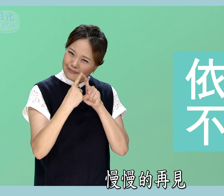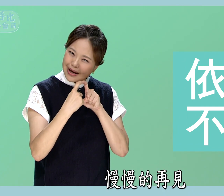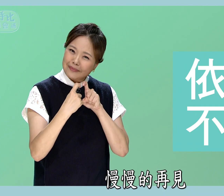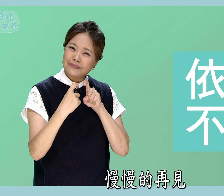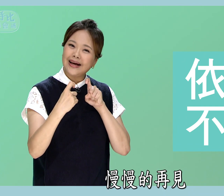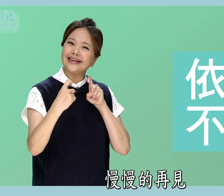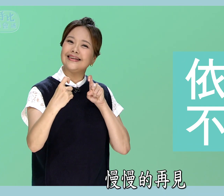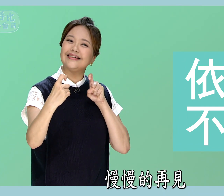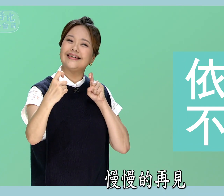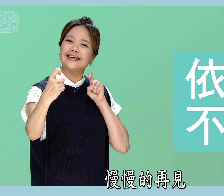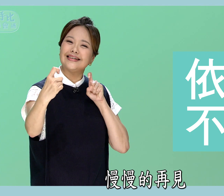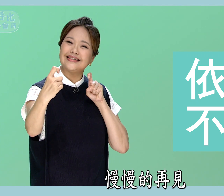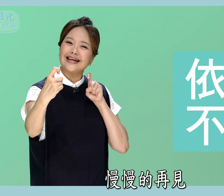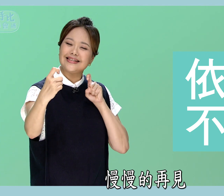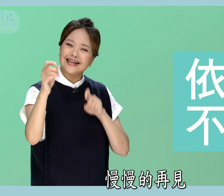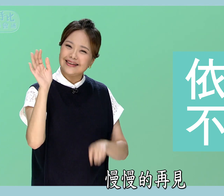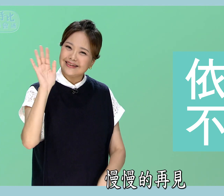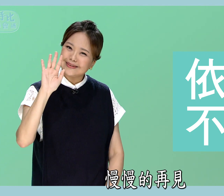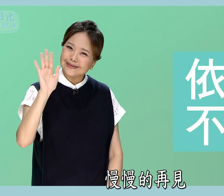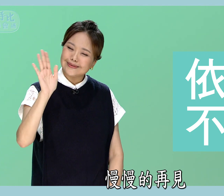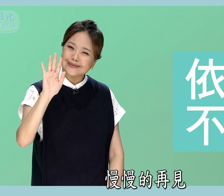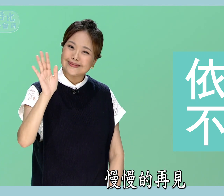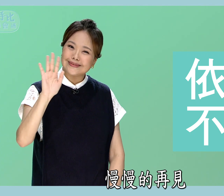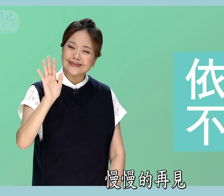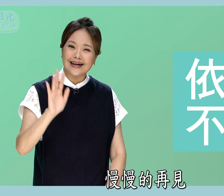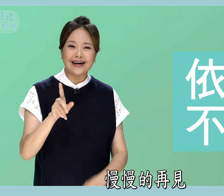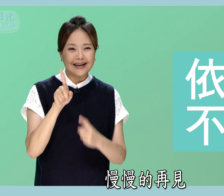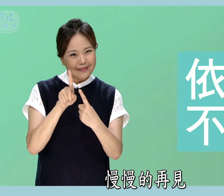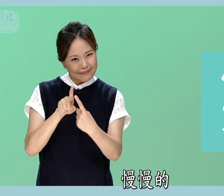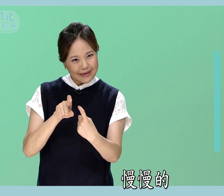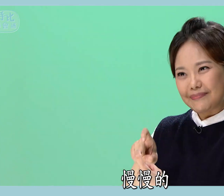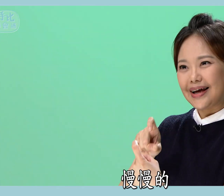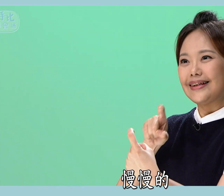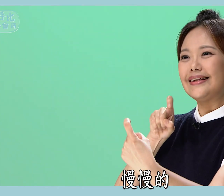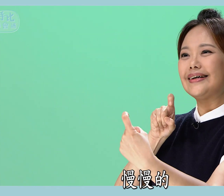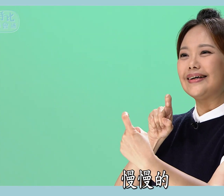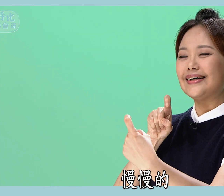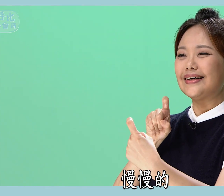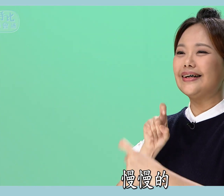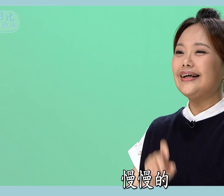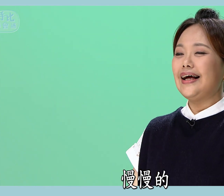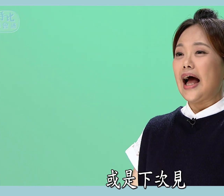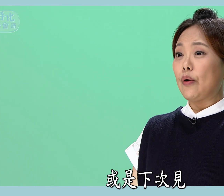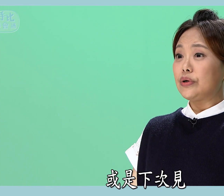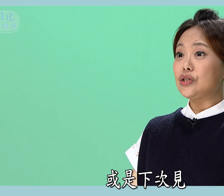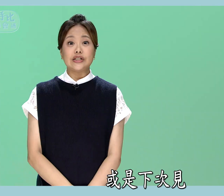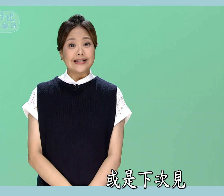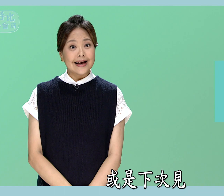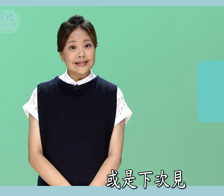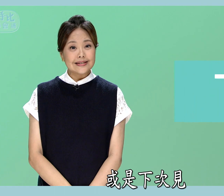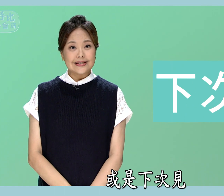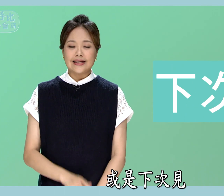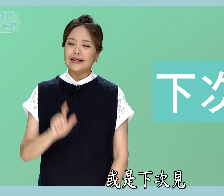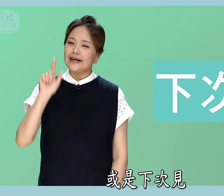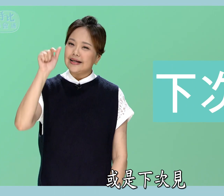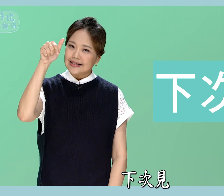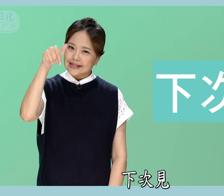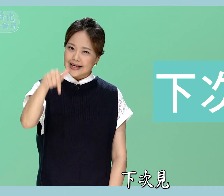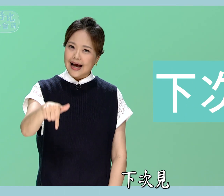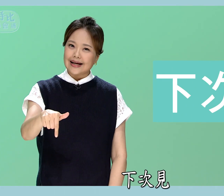慢慢的再见咯，好，慢慢的，或是下次见呢，下